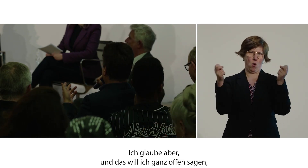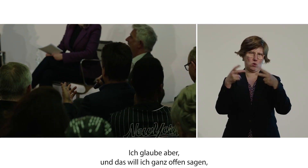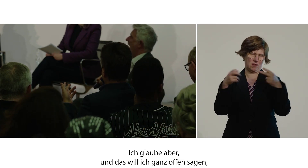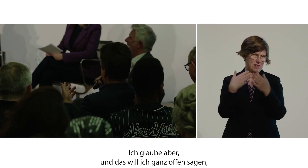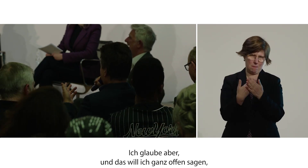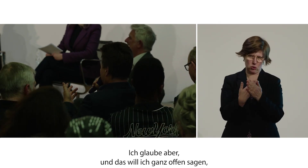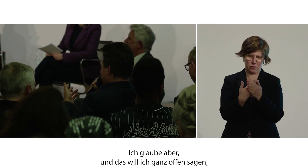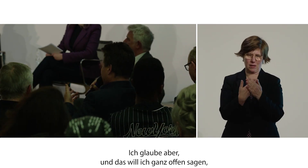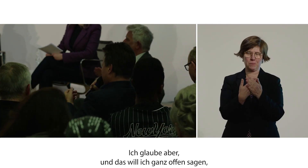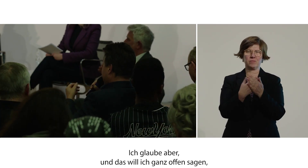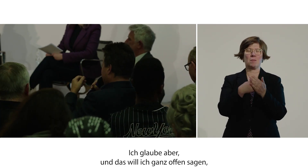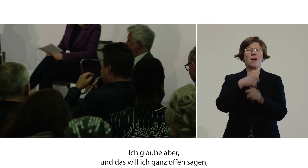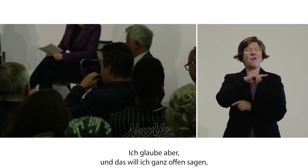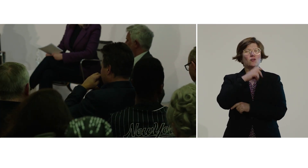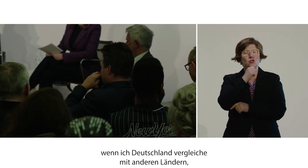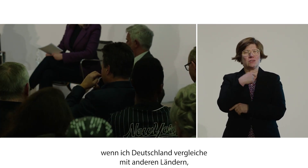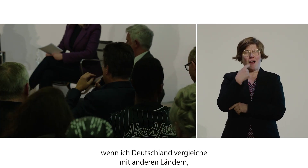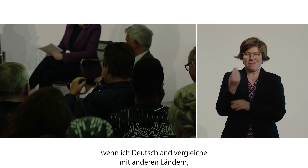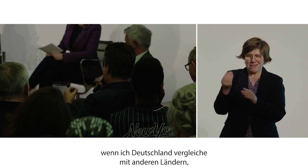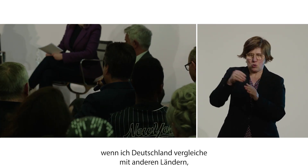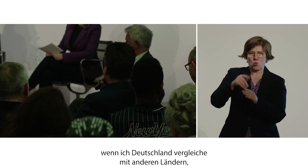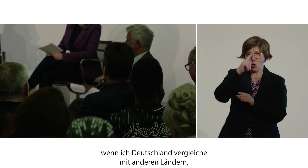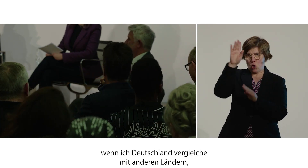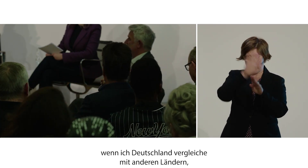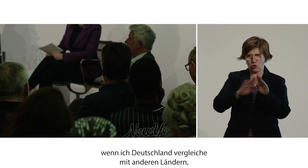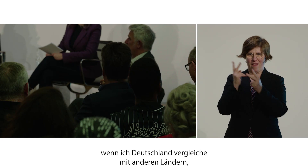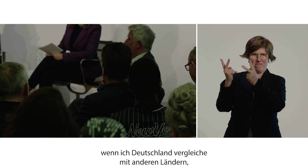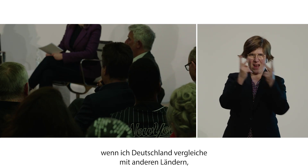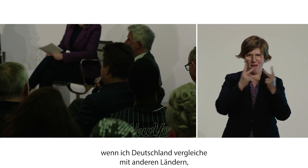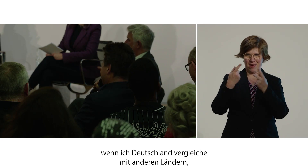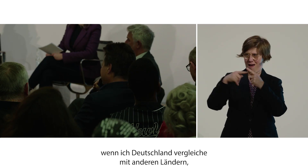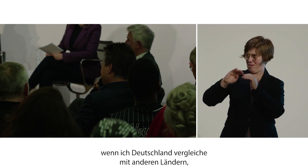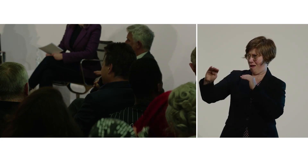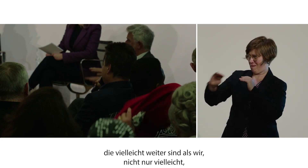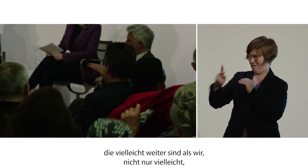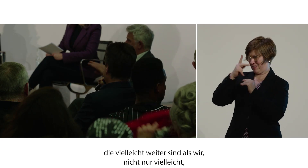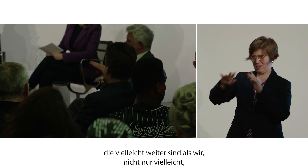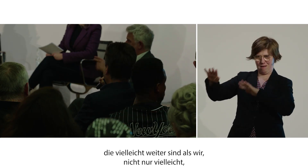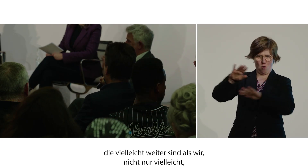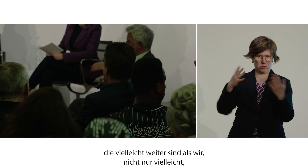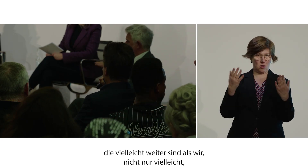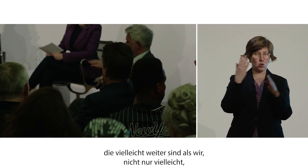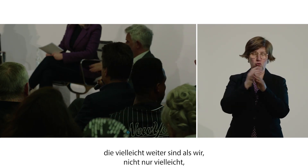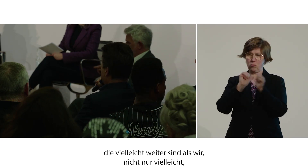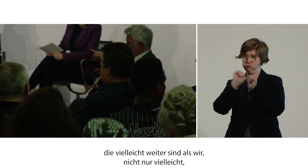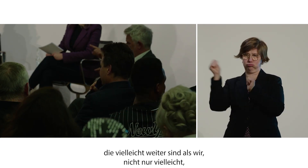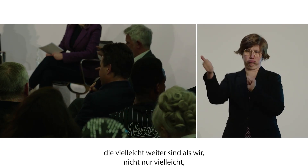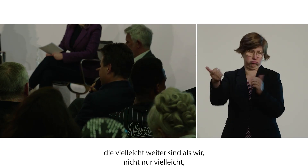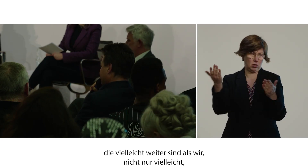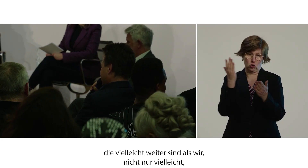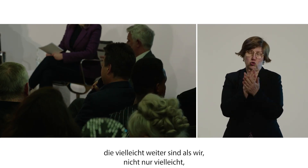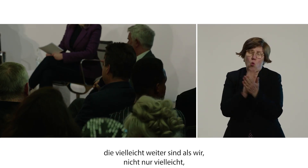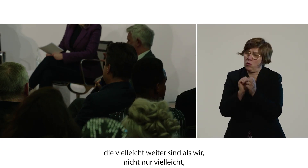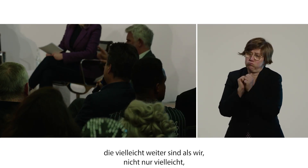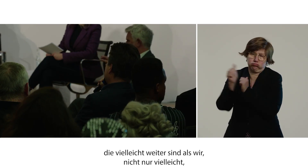glaube aber, und das will ich ganz offen sagen, wenn ich Deutschland vergleiche mit anderen Ländern, die vielleicht weiter sind, nicht nur vielleicht, die